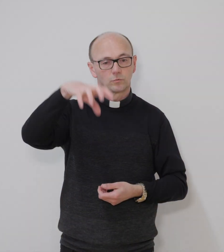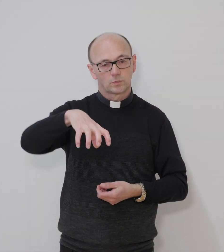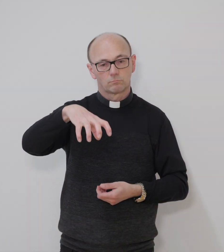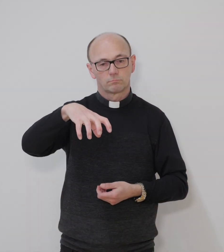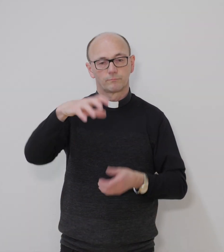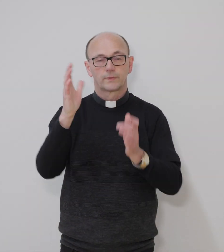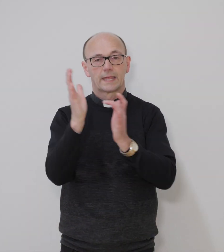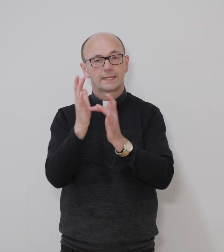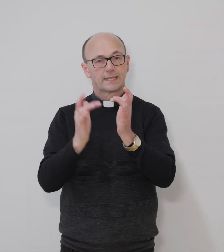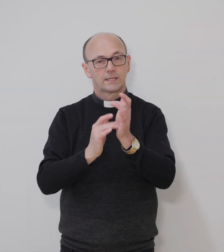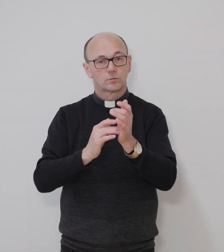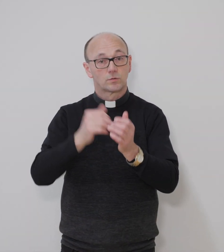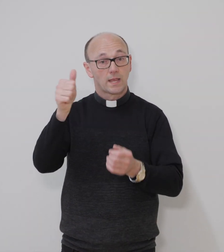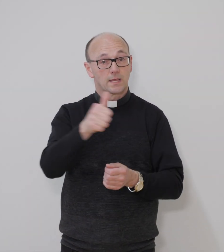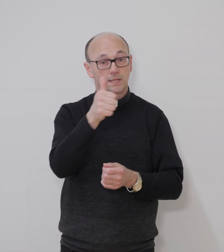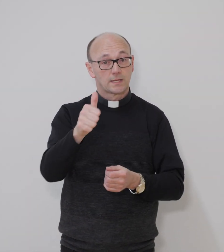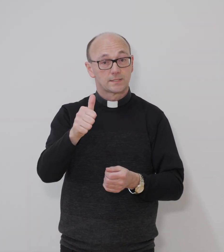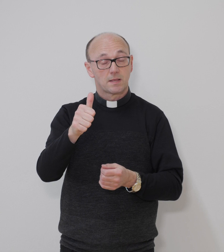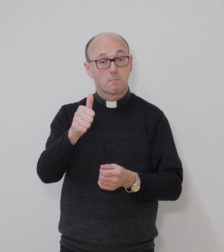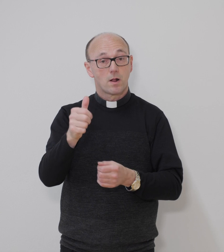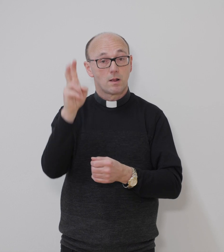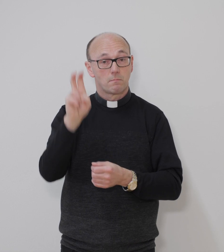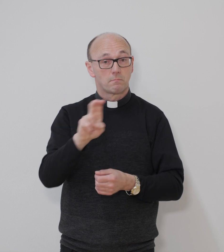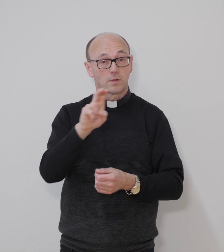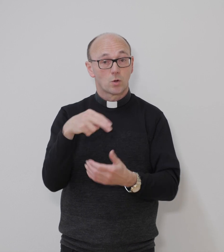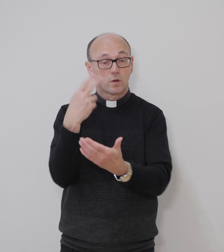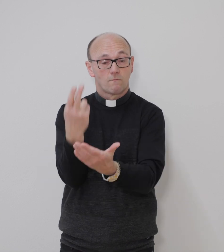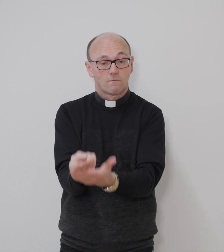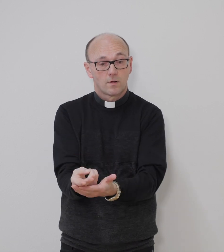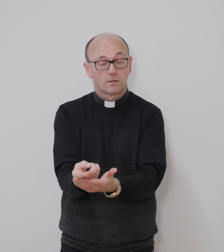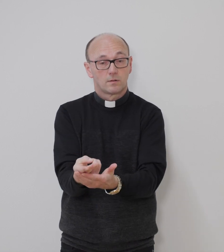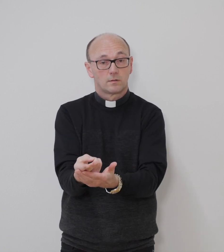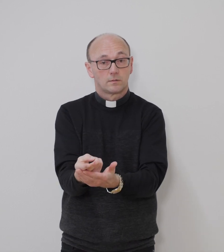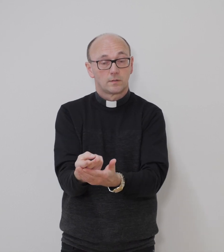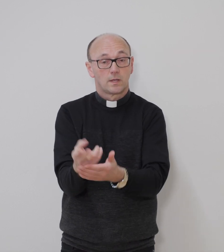Dritte Station. Jesus fällt zum ersten Mal unter dem Kreuz.